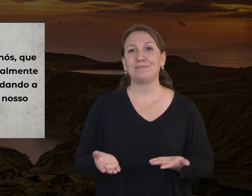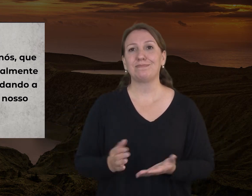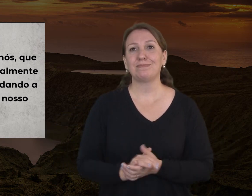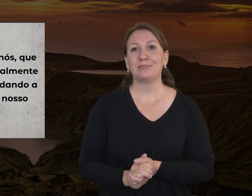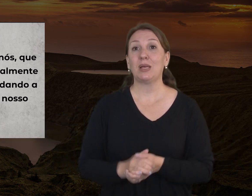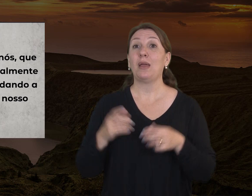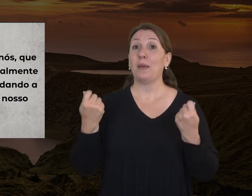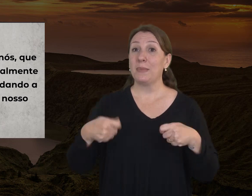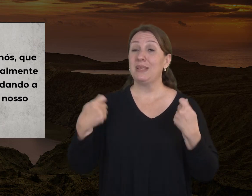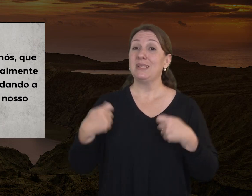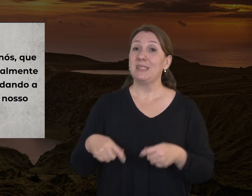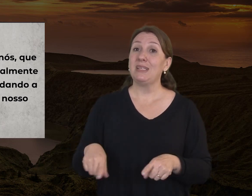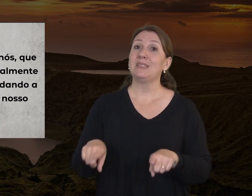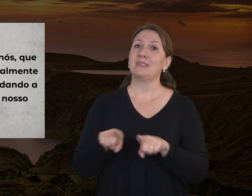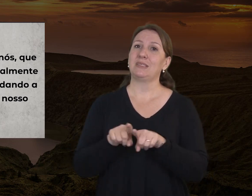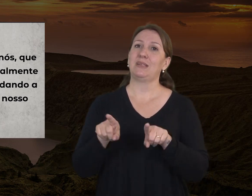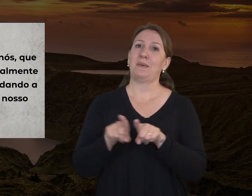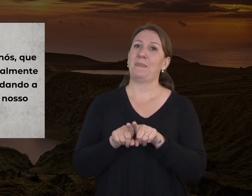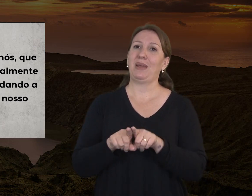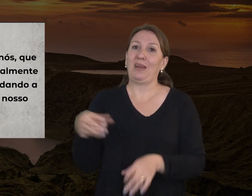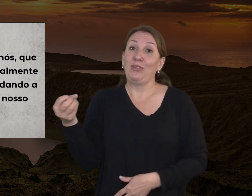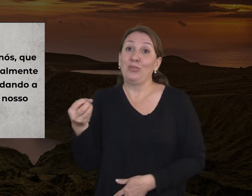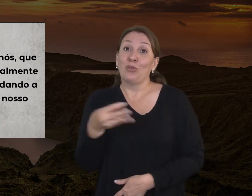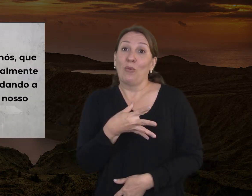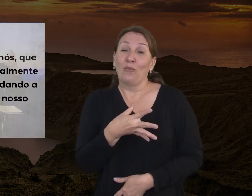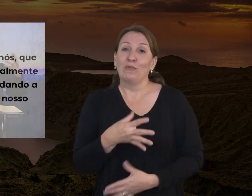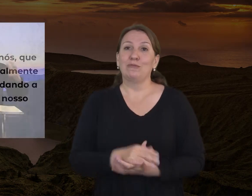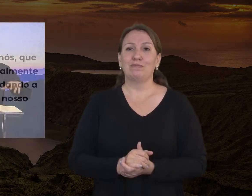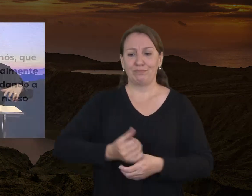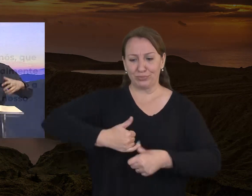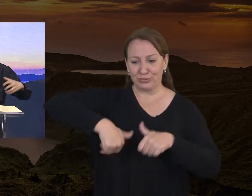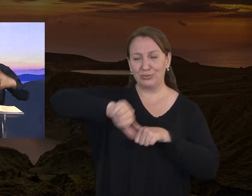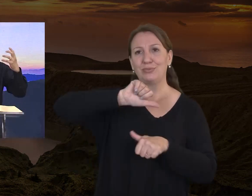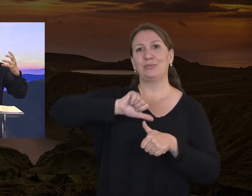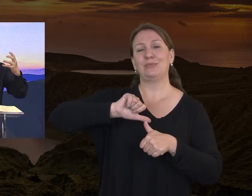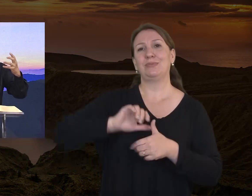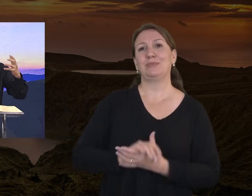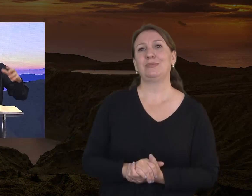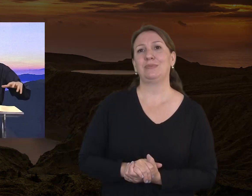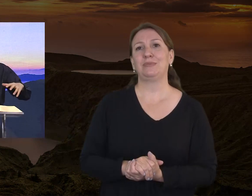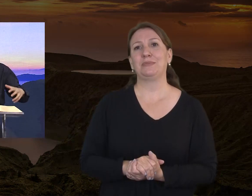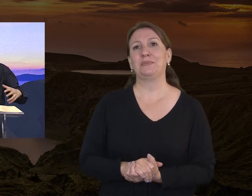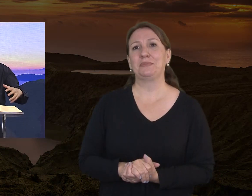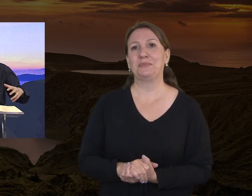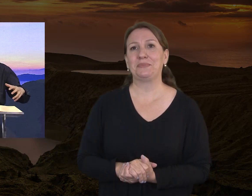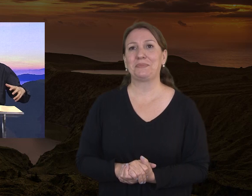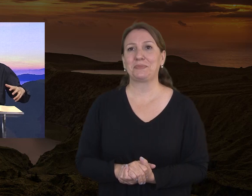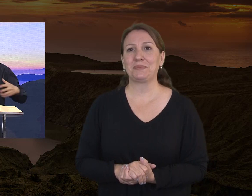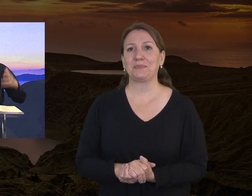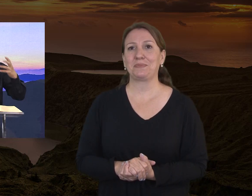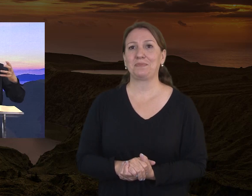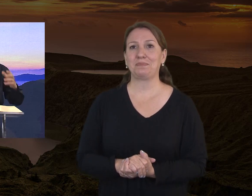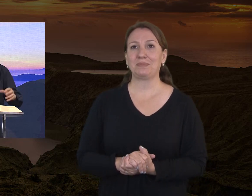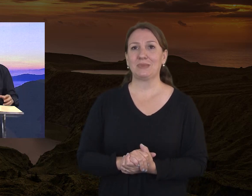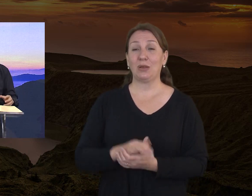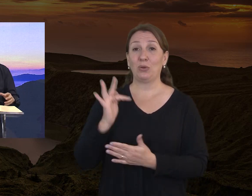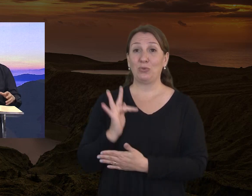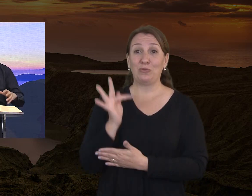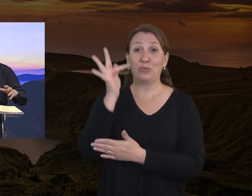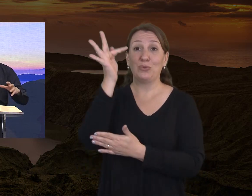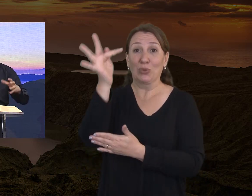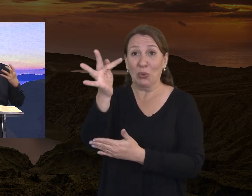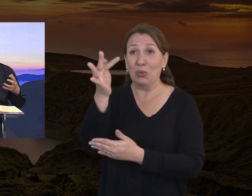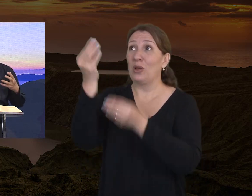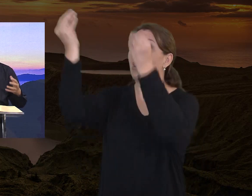for redimido, que é transfigurado num corpo celestial, num corpo espiritual, num corpo imortal,